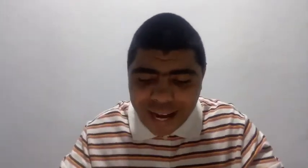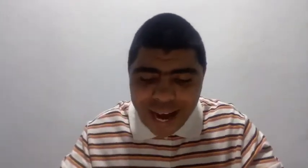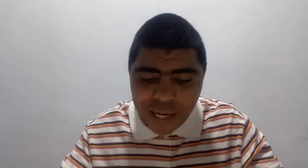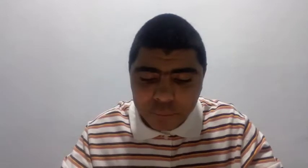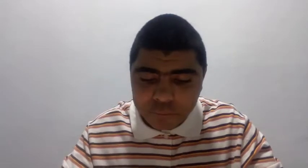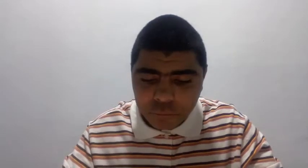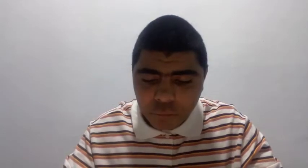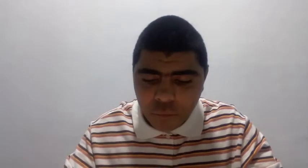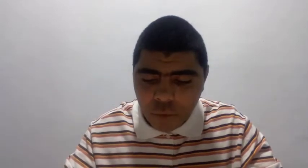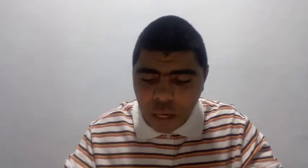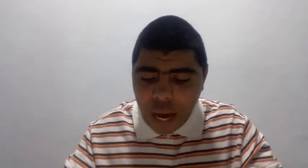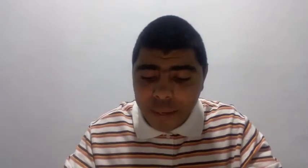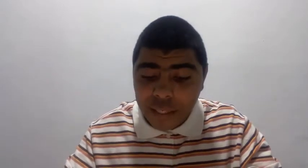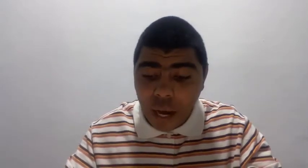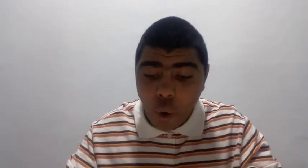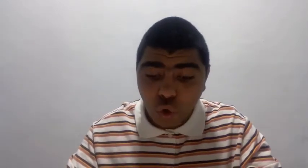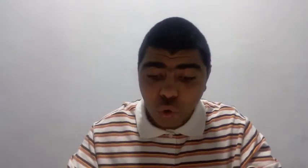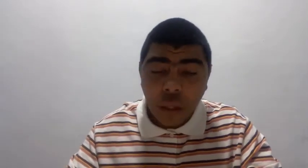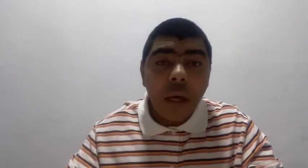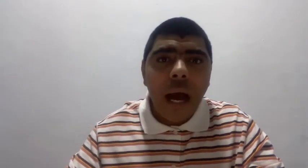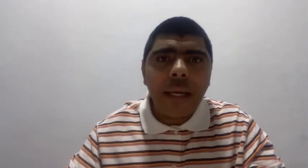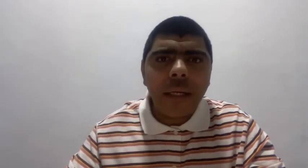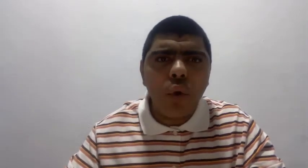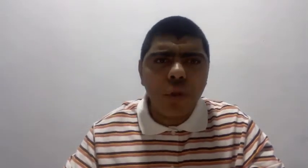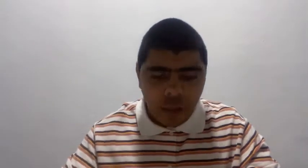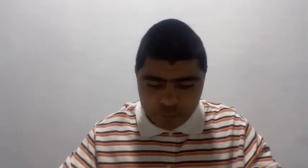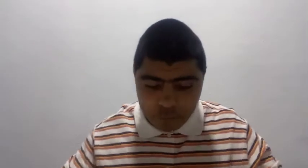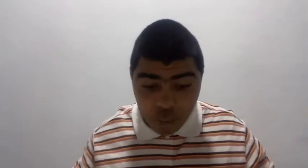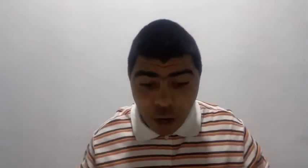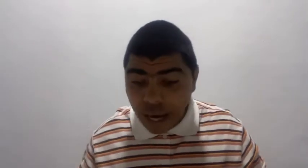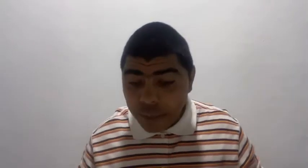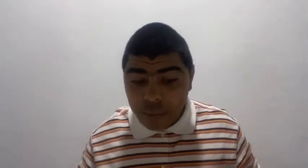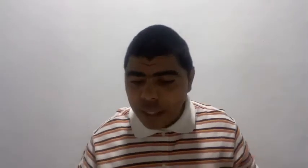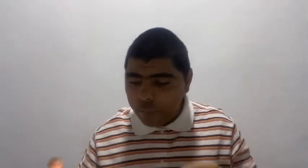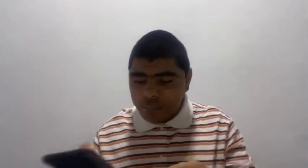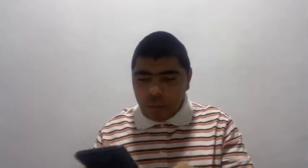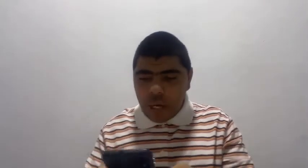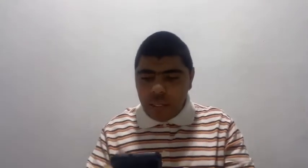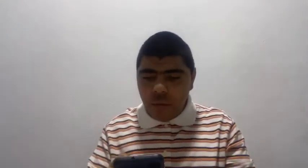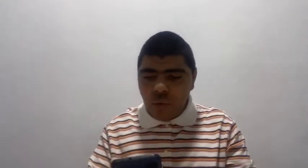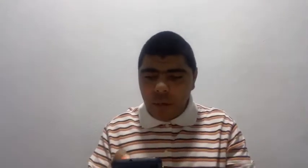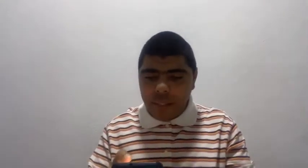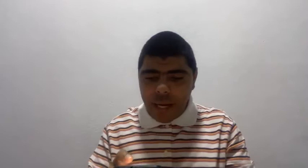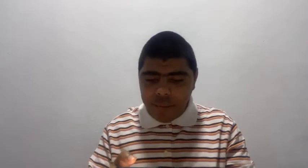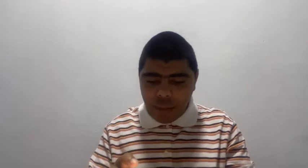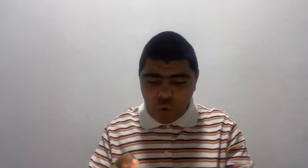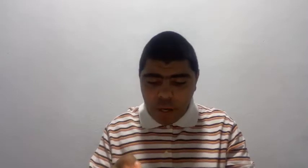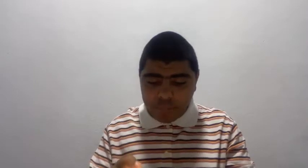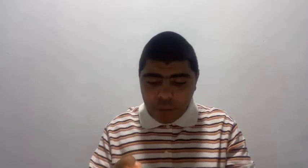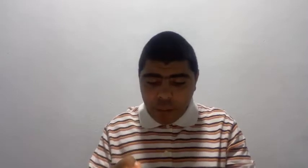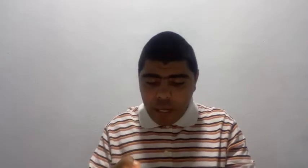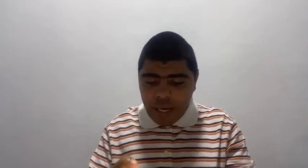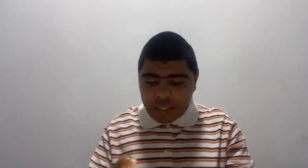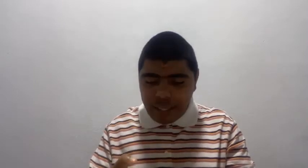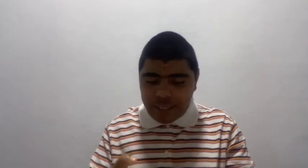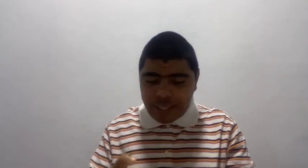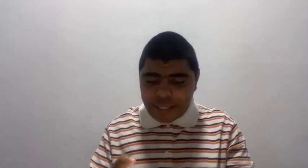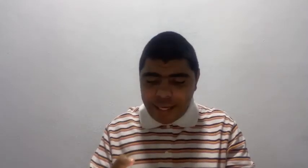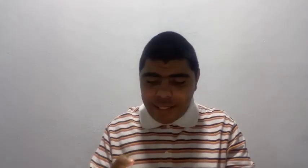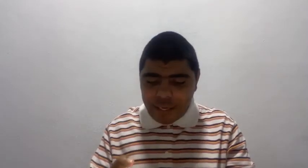regar. Amén. La voz. Aleluya. Vamos a la Biblia. Aleluya. Mi alma adora al Rey de Reyes